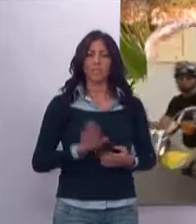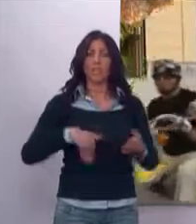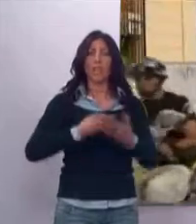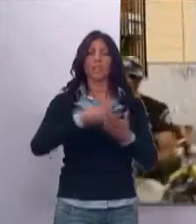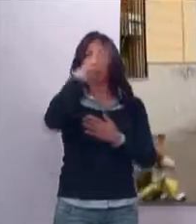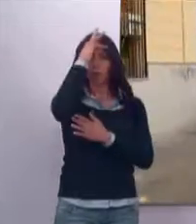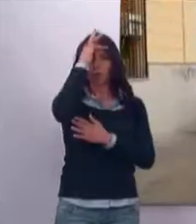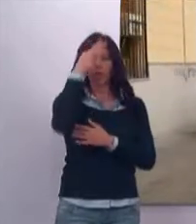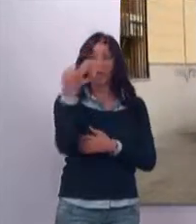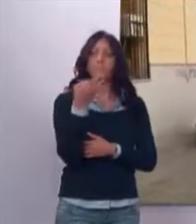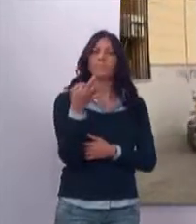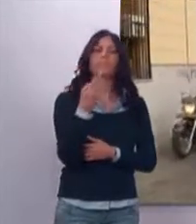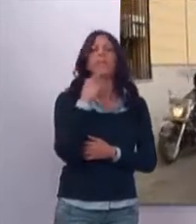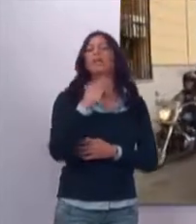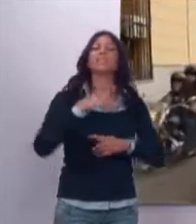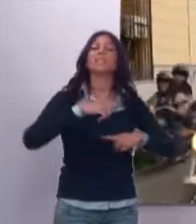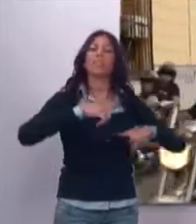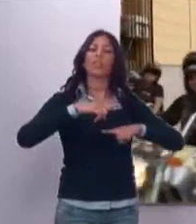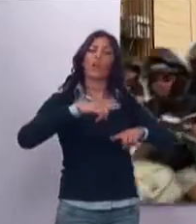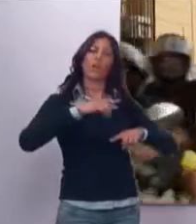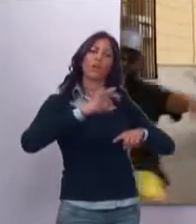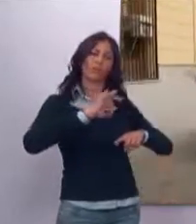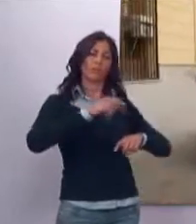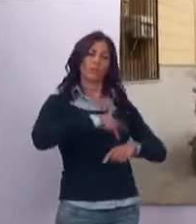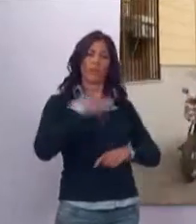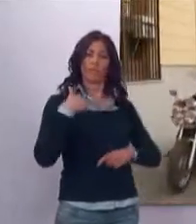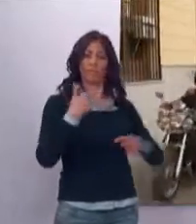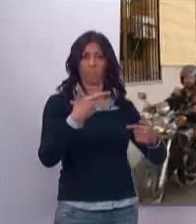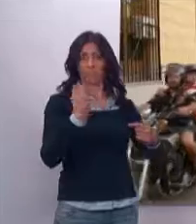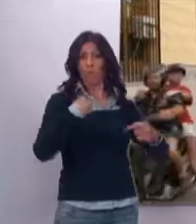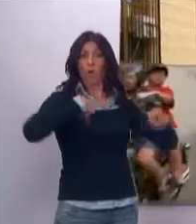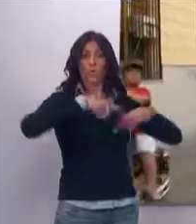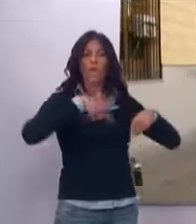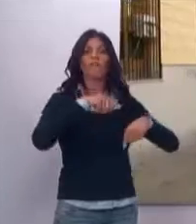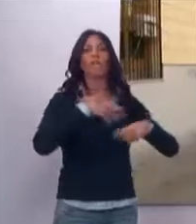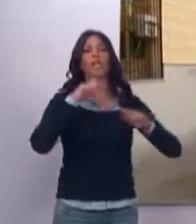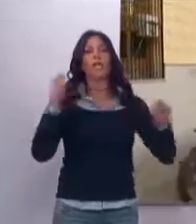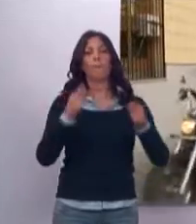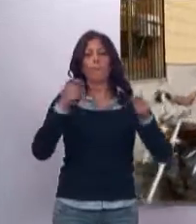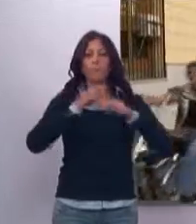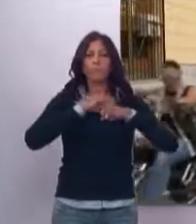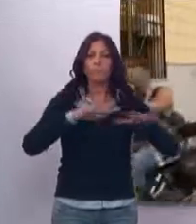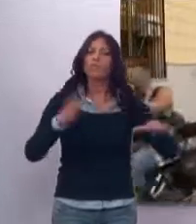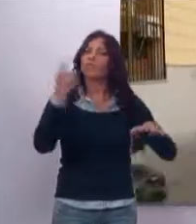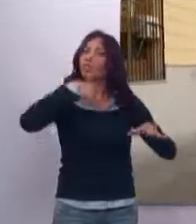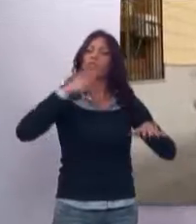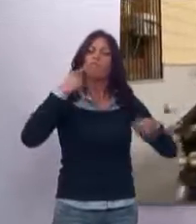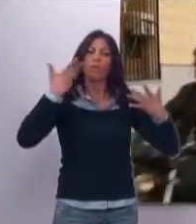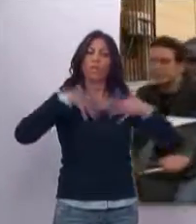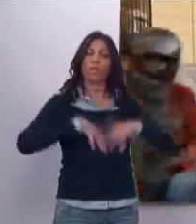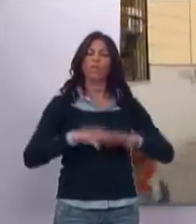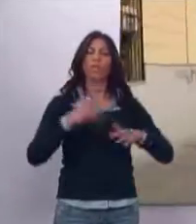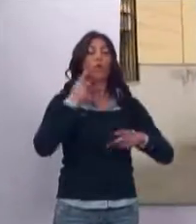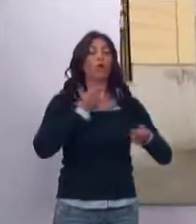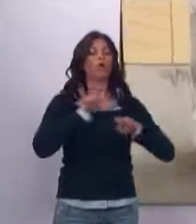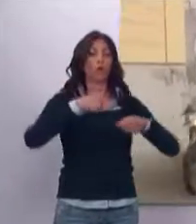Até o domingo 5 de maio a Dirección General de Tráfico llevará a cabo unha campaña de conxenciación sobre